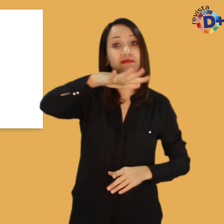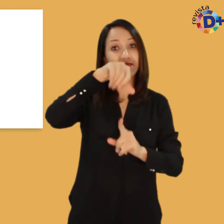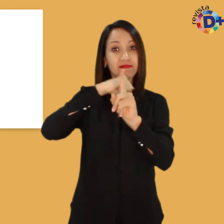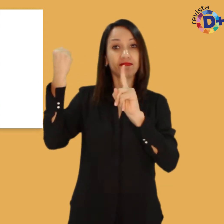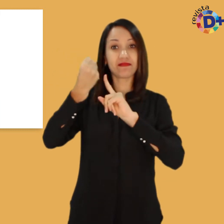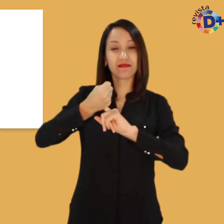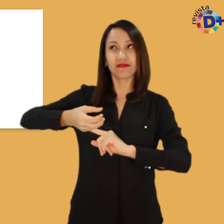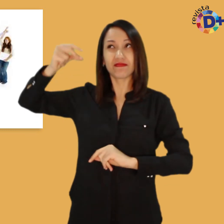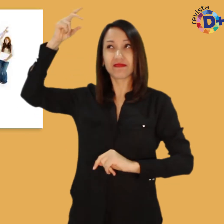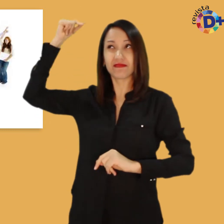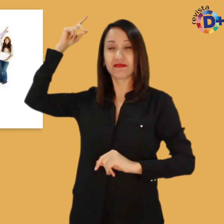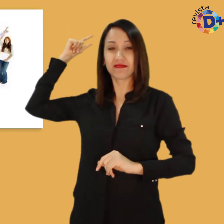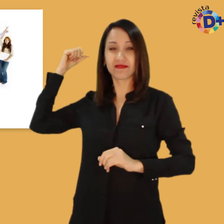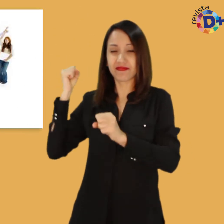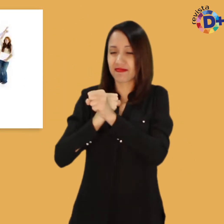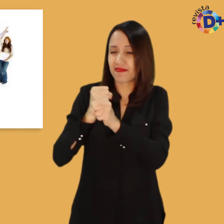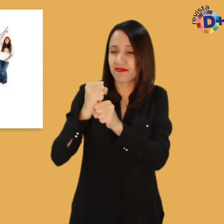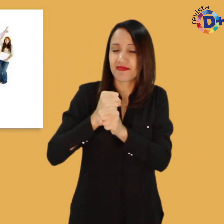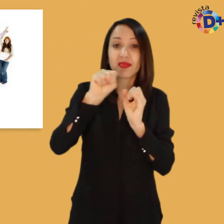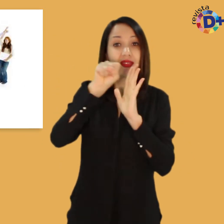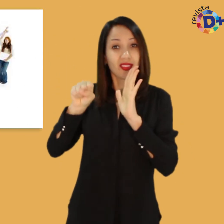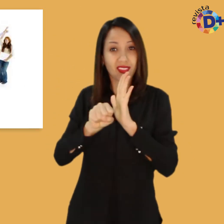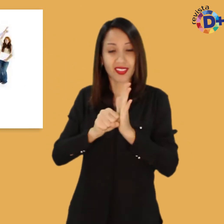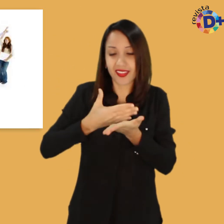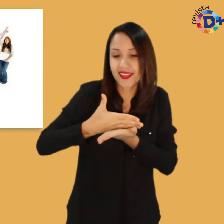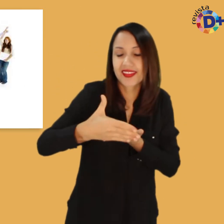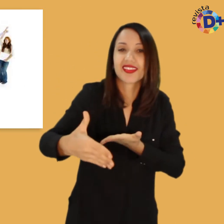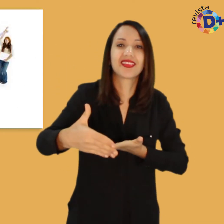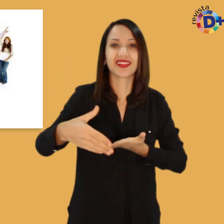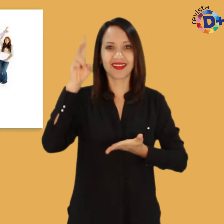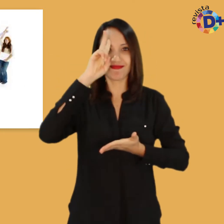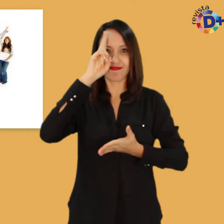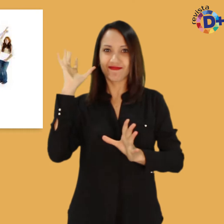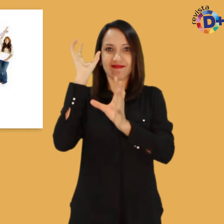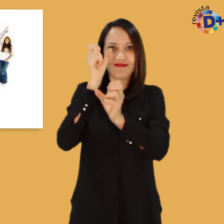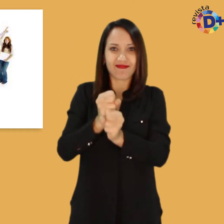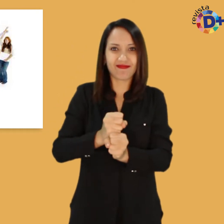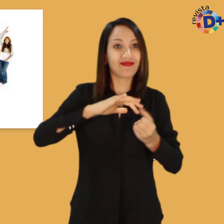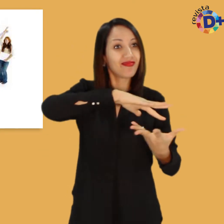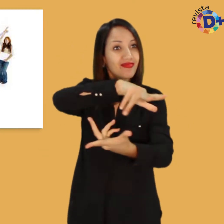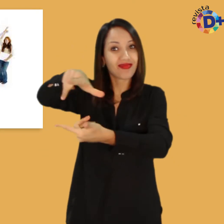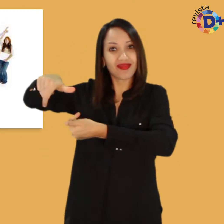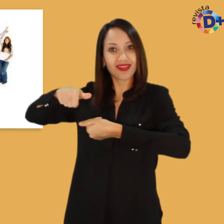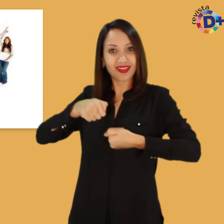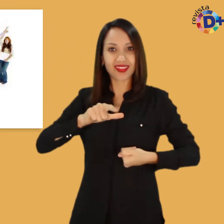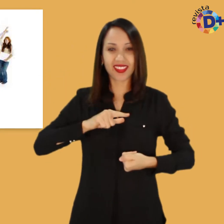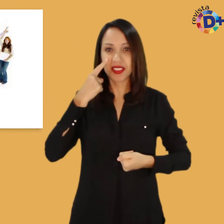dos séculos. No início da história da humanidade, verificaram-se duas maneiras de tratar as pessoas